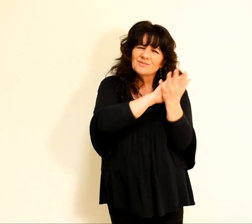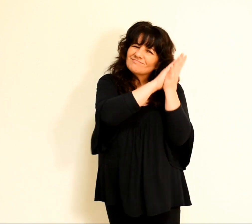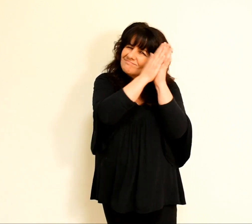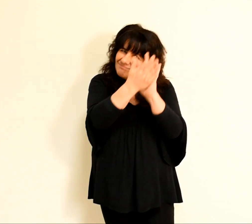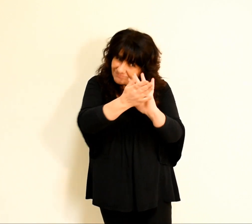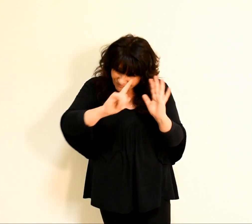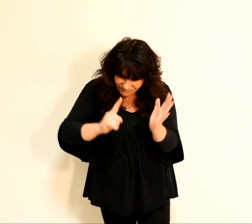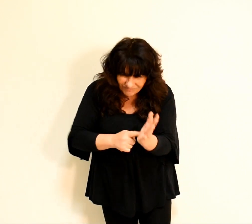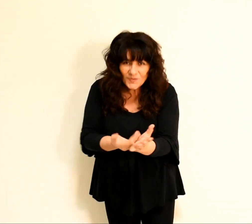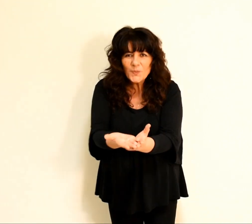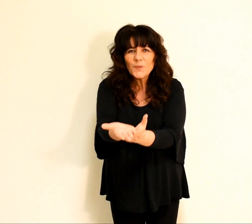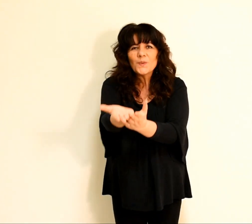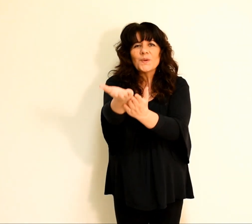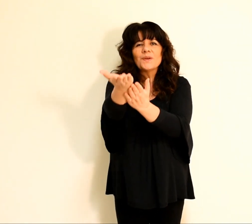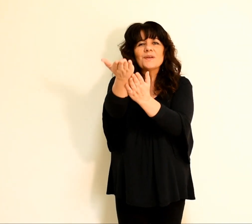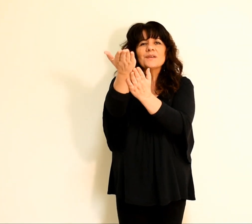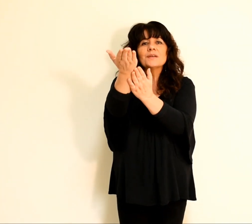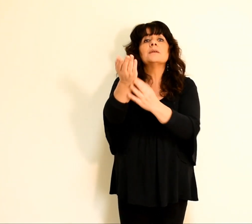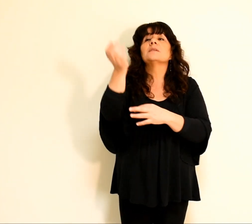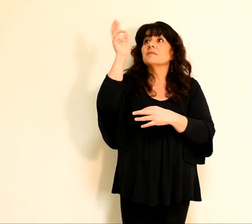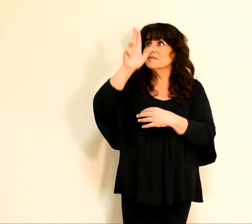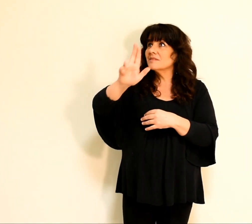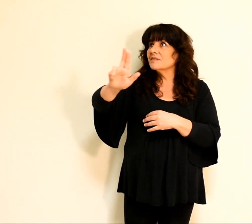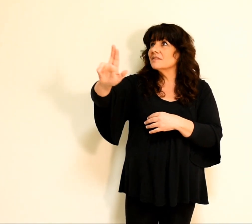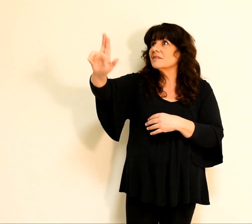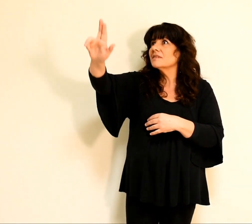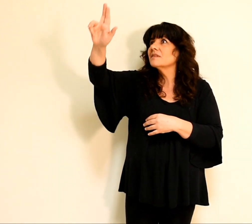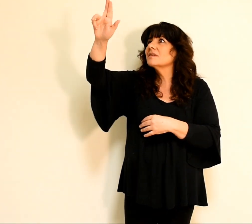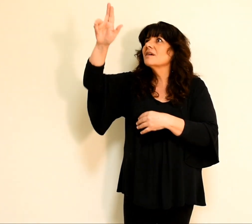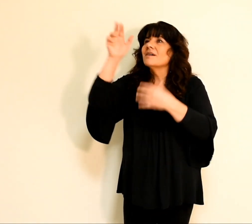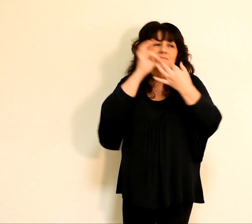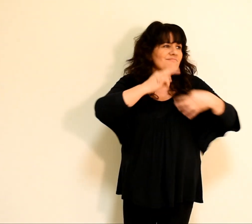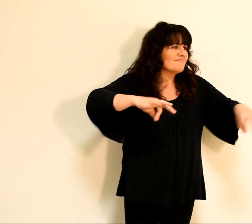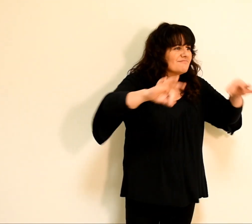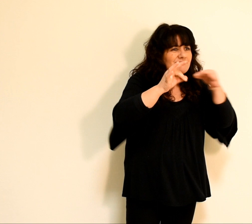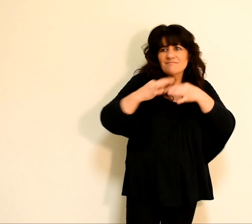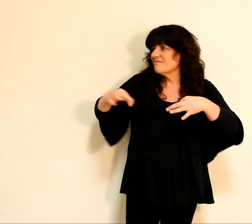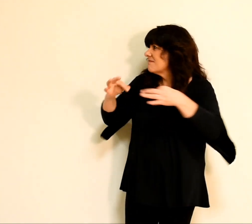Toutes les nations, Seigneur, se